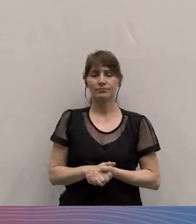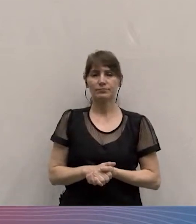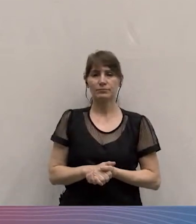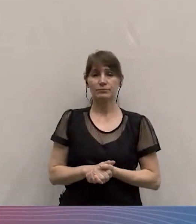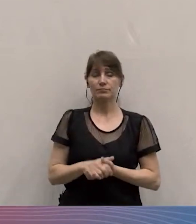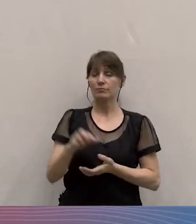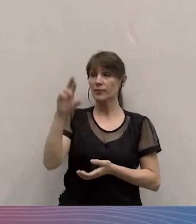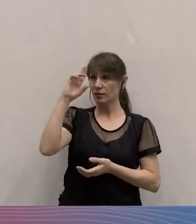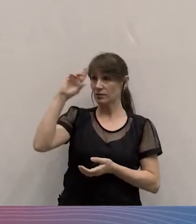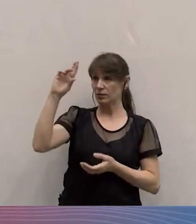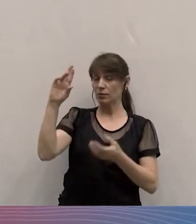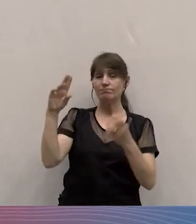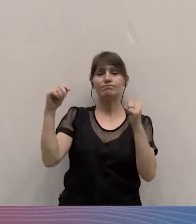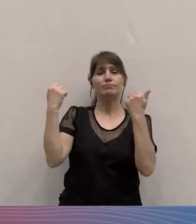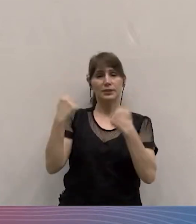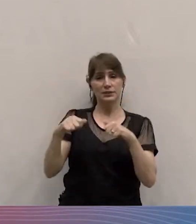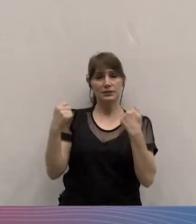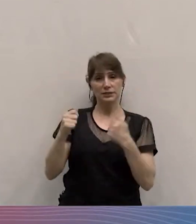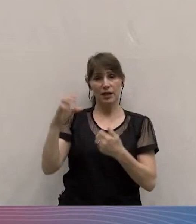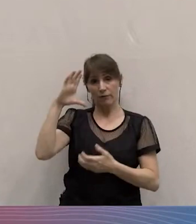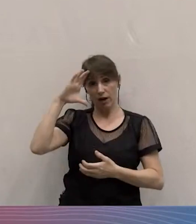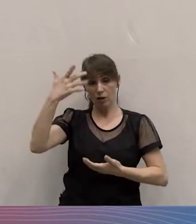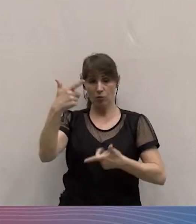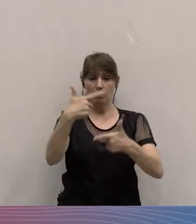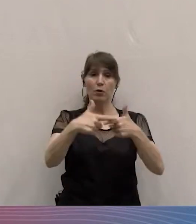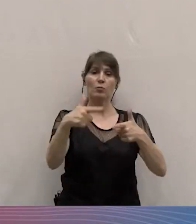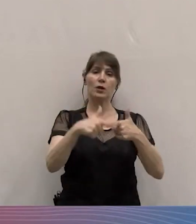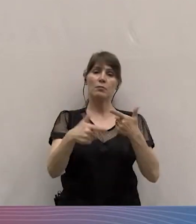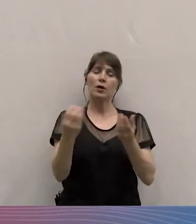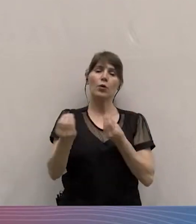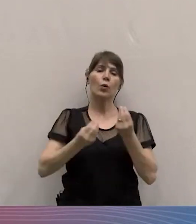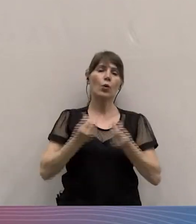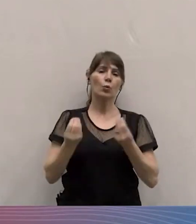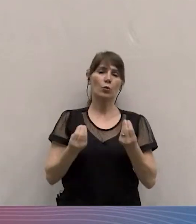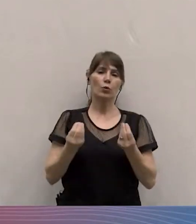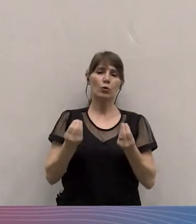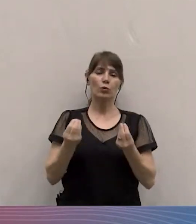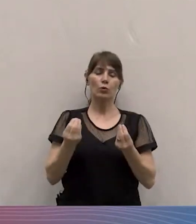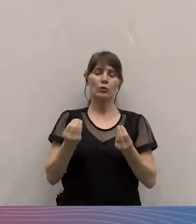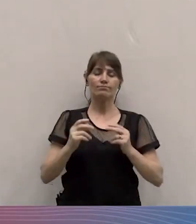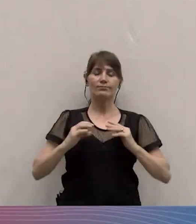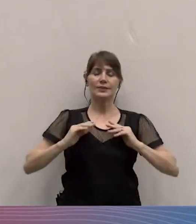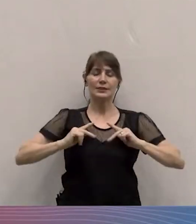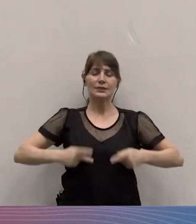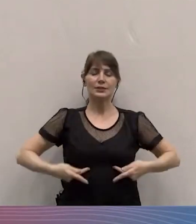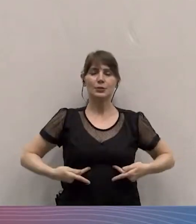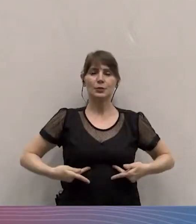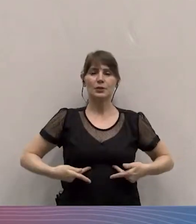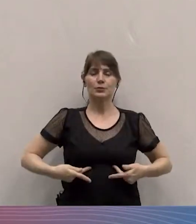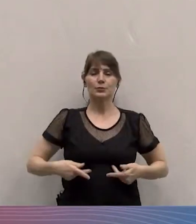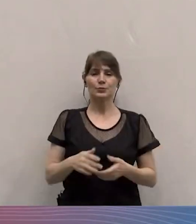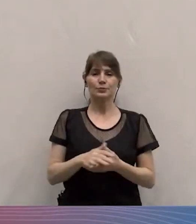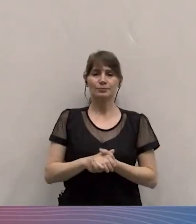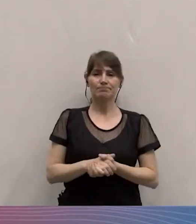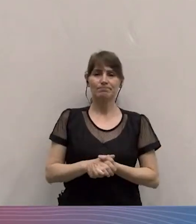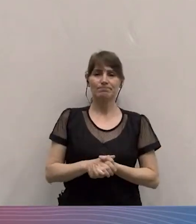Então o Senhor precisava resolver esse problema da carne. E Ele